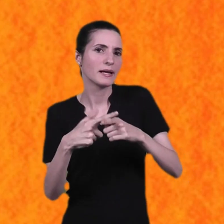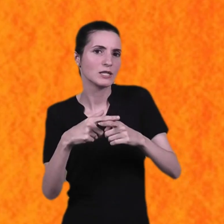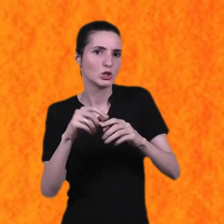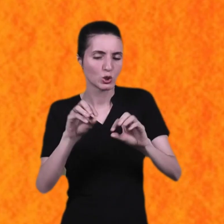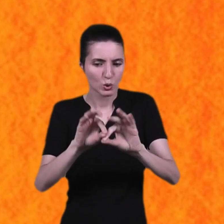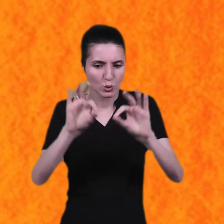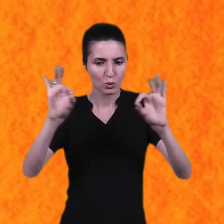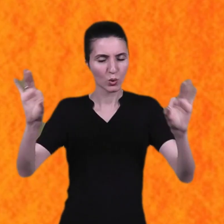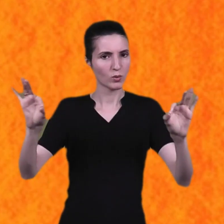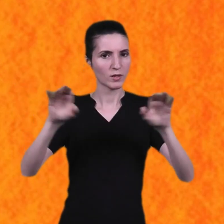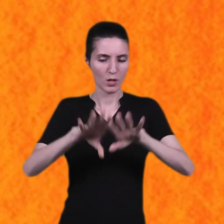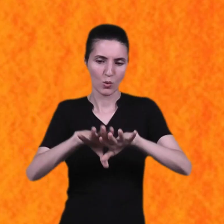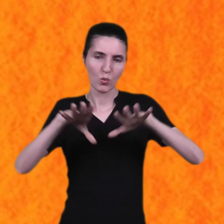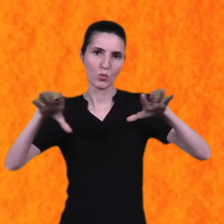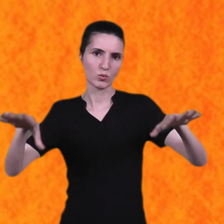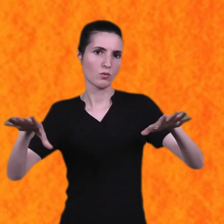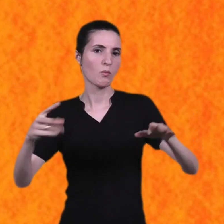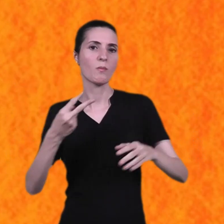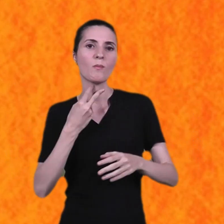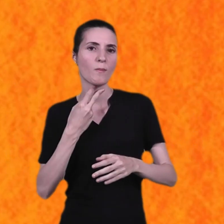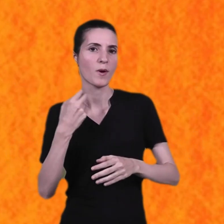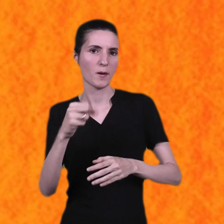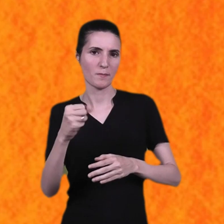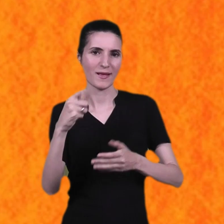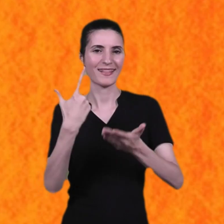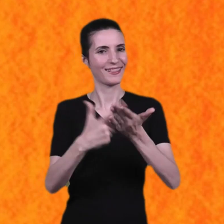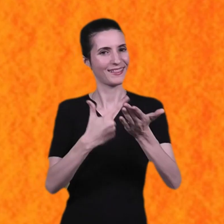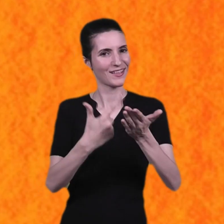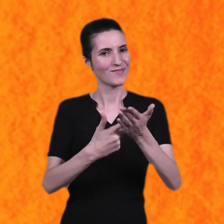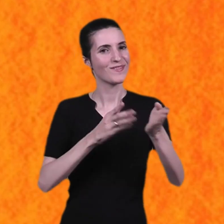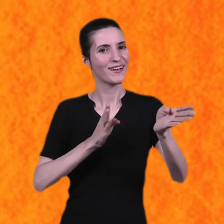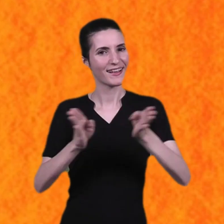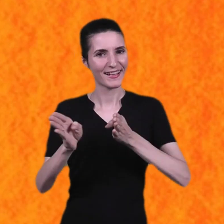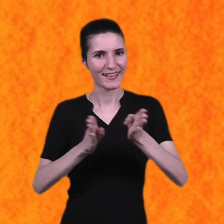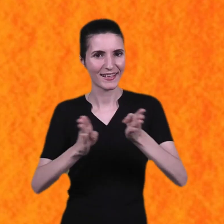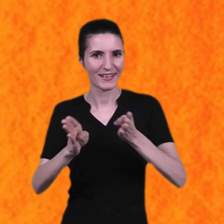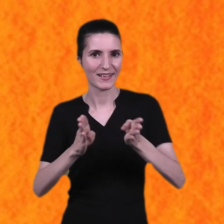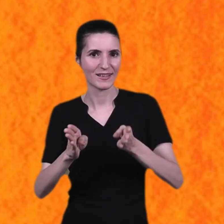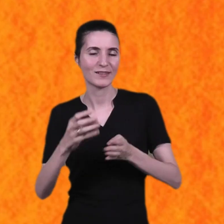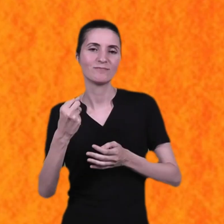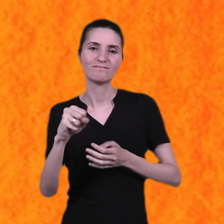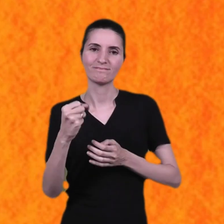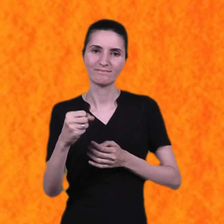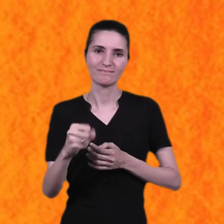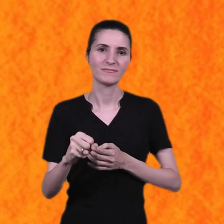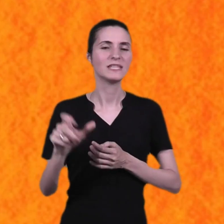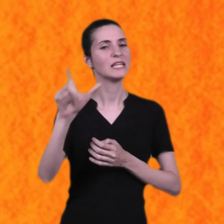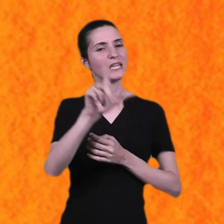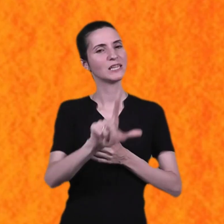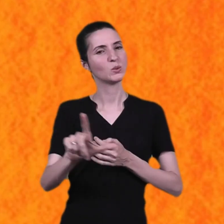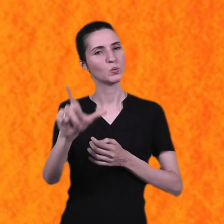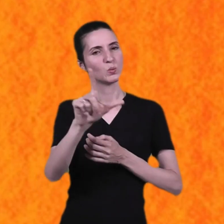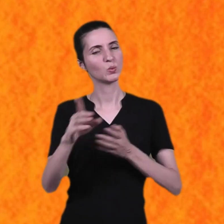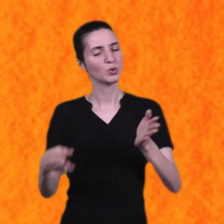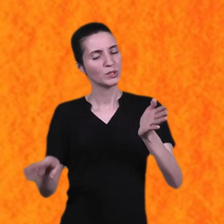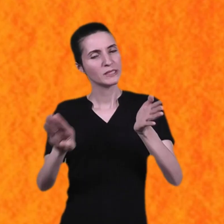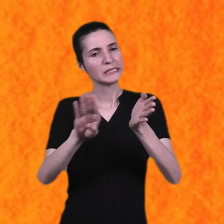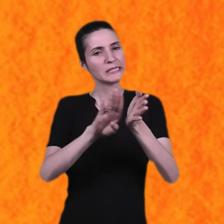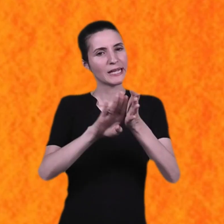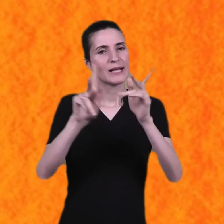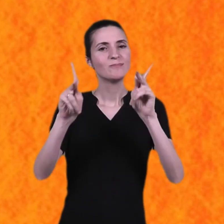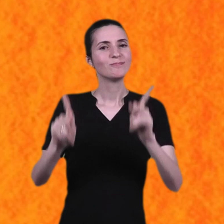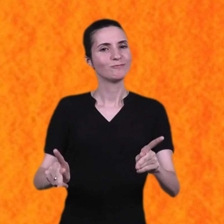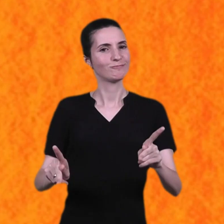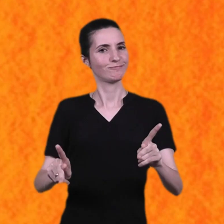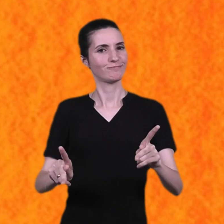margem dos livros. É verdade. Tem muita literatura que precisa chegar até todas as